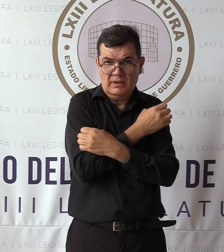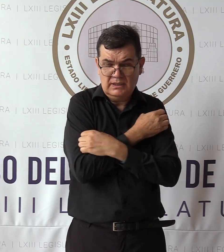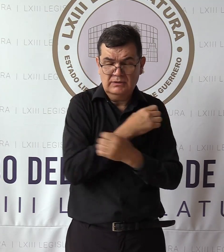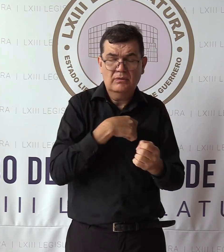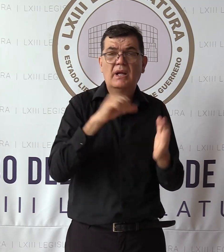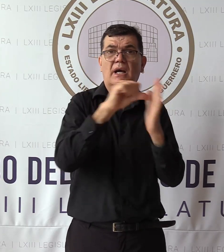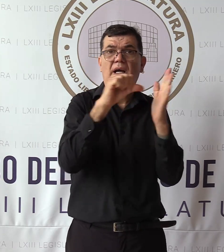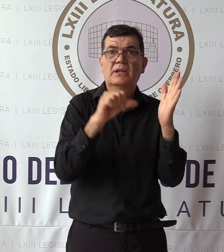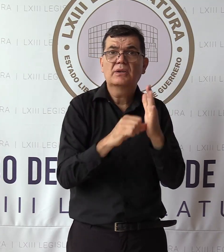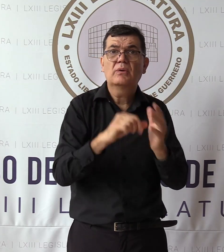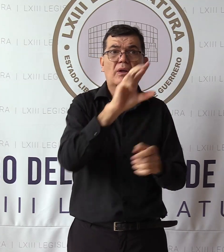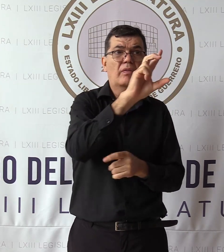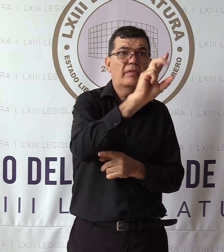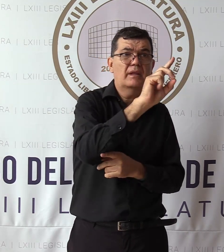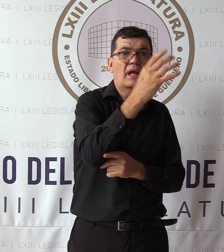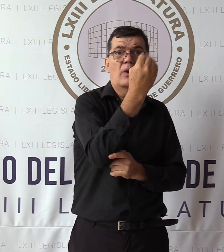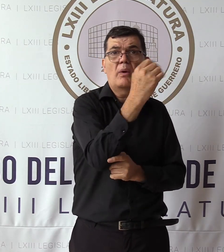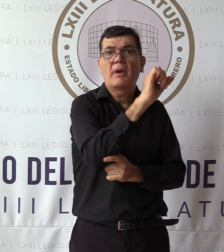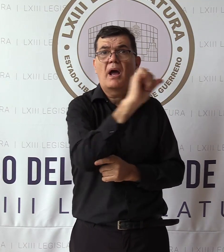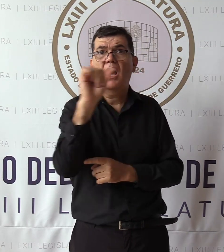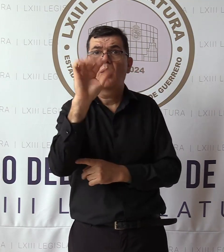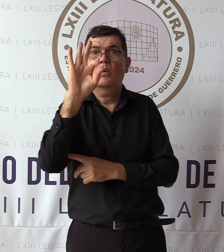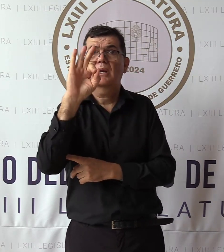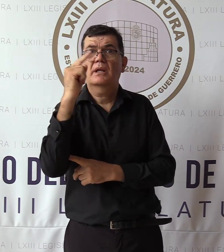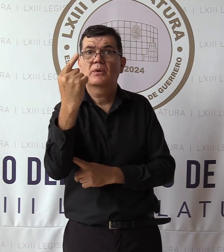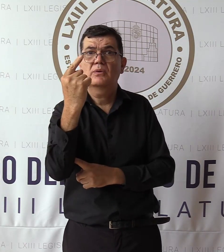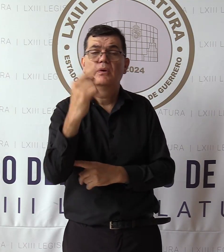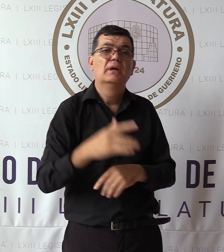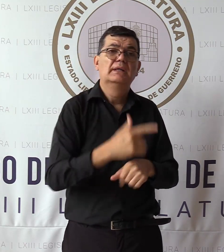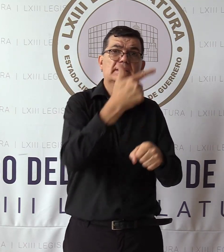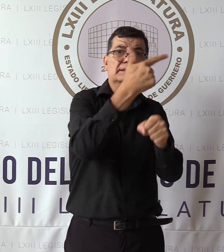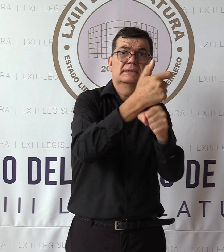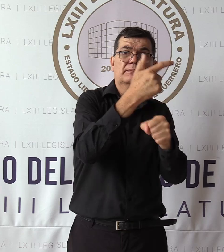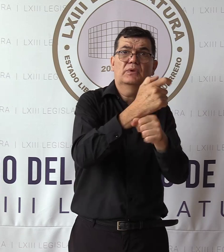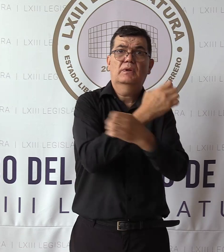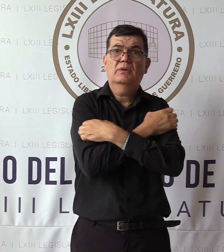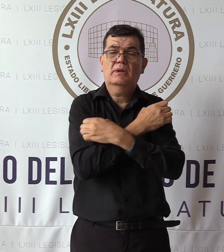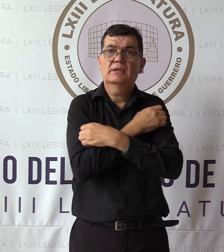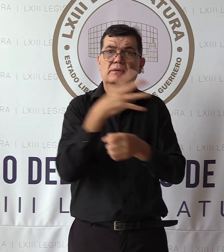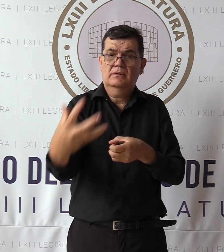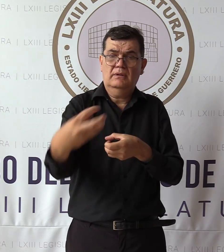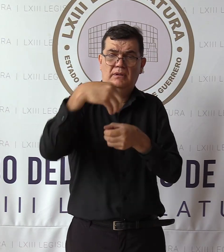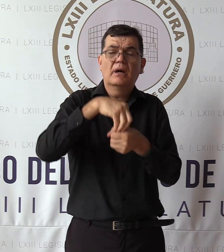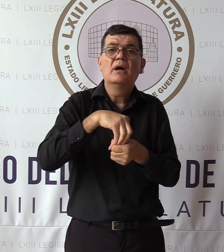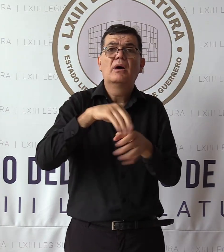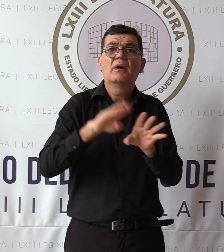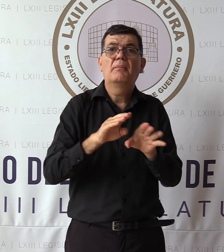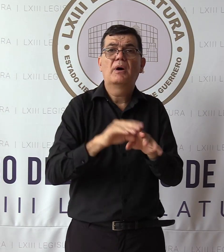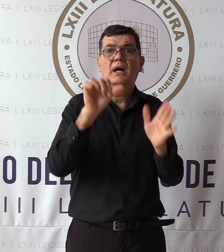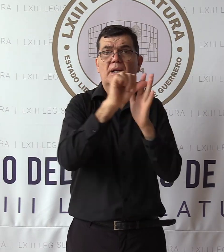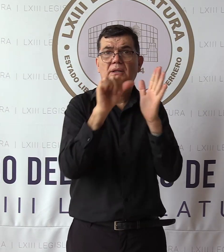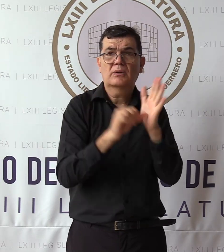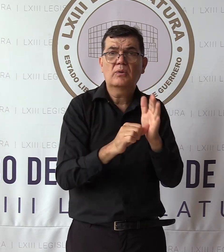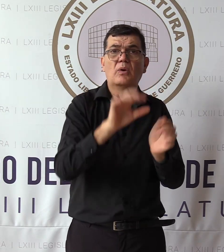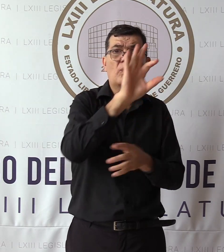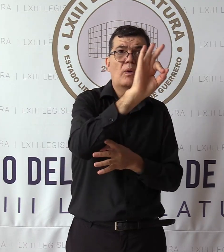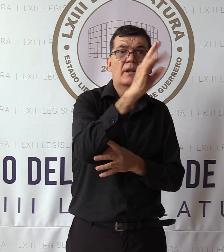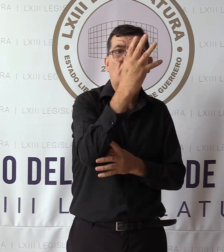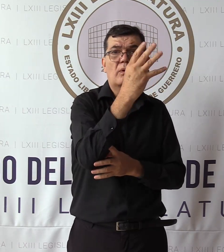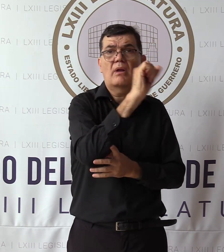del 39 al 41 y 7, Educación Inclusiva, integrado por los artículos del 44 al